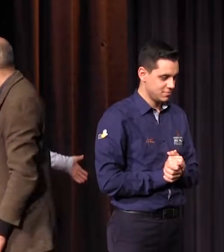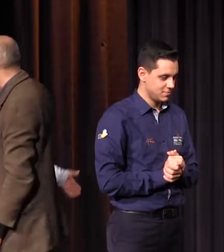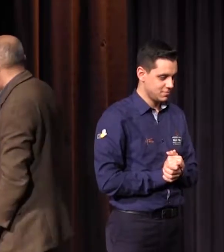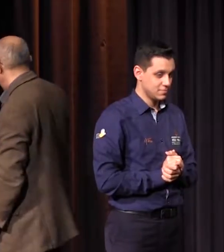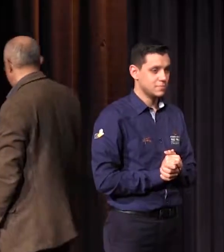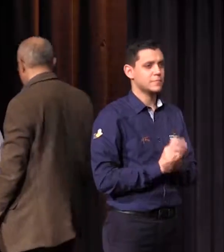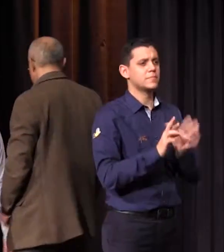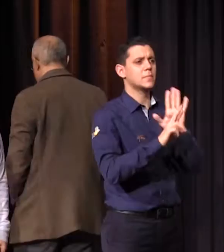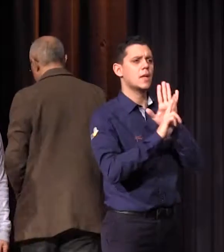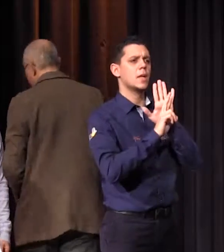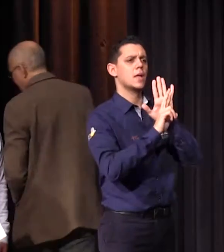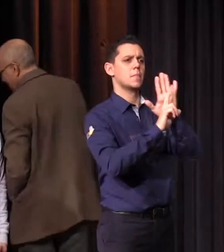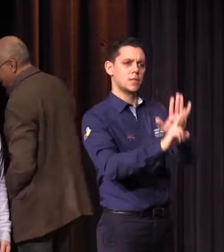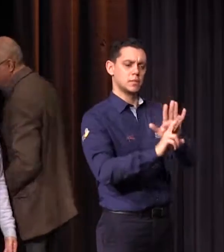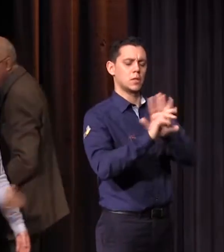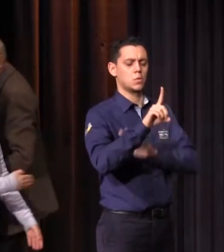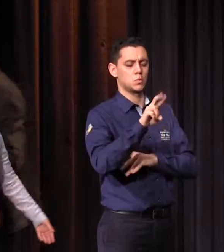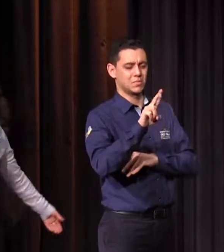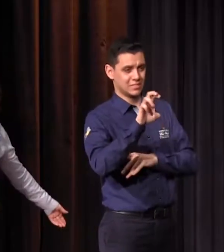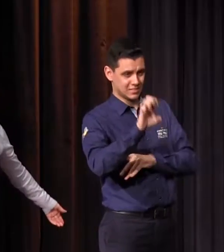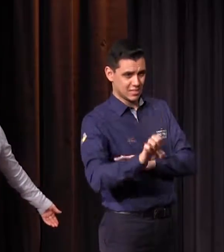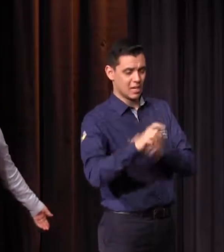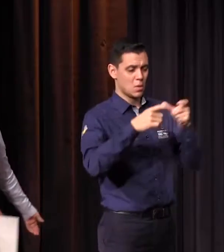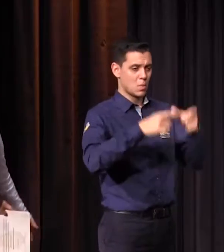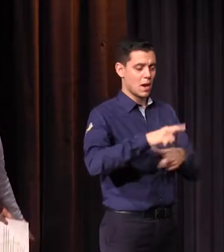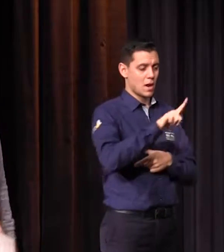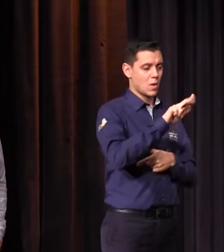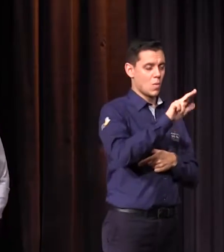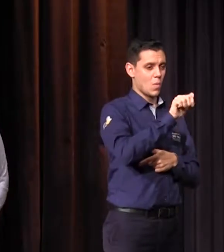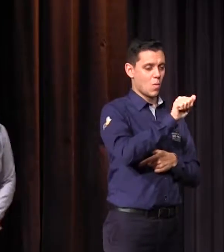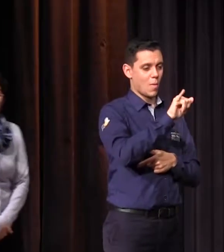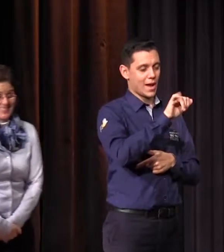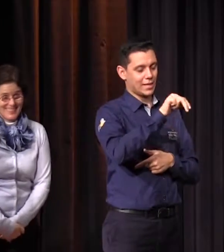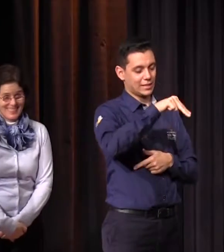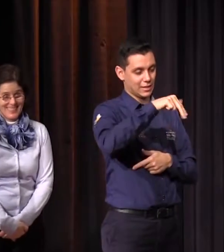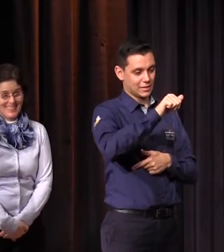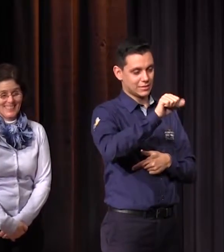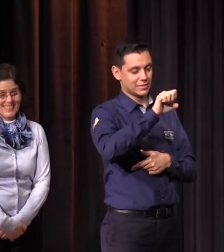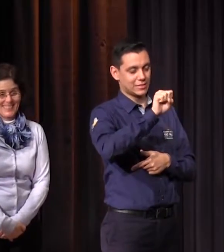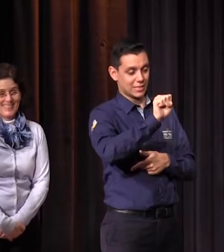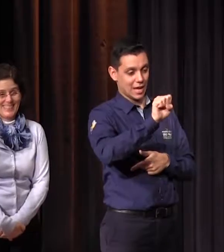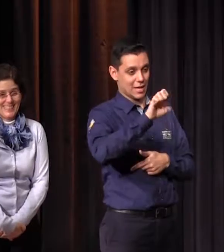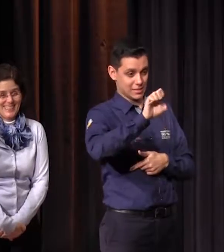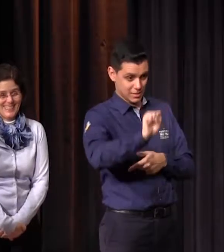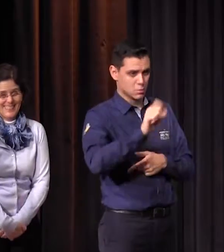representando a diretoria regional de educação de guaianases professor edson luís araújo